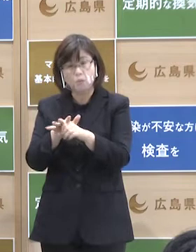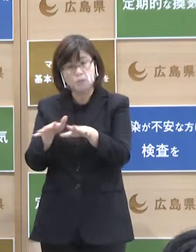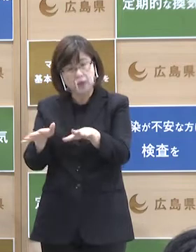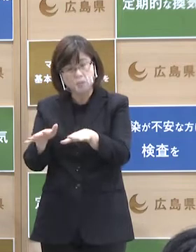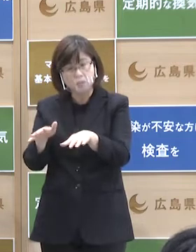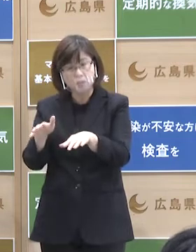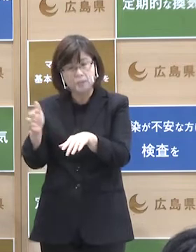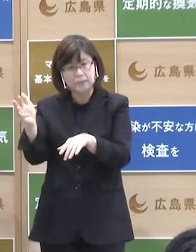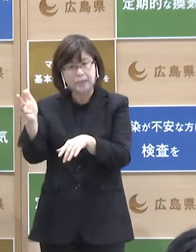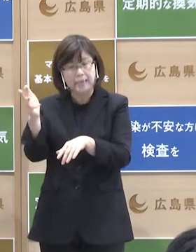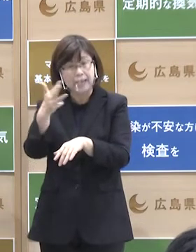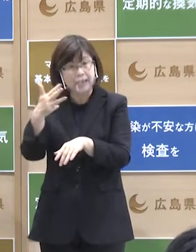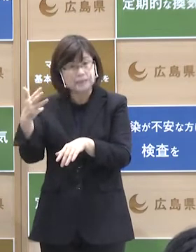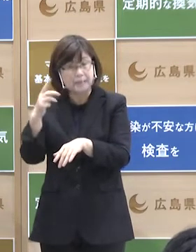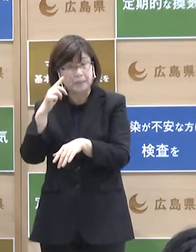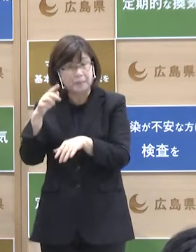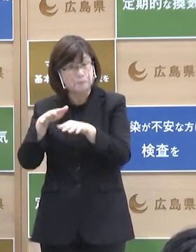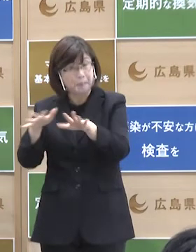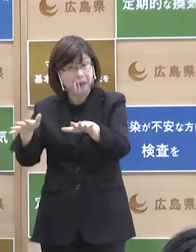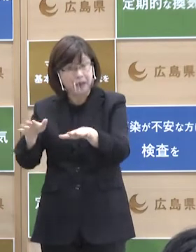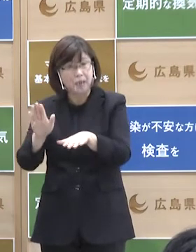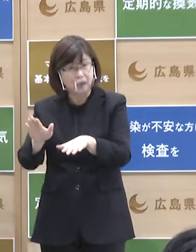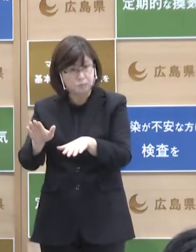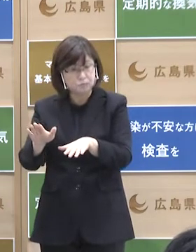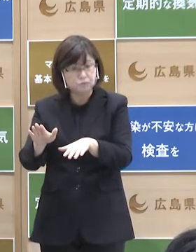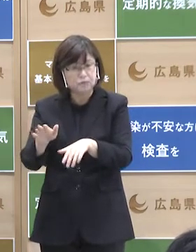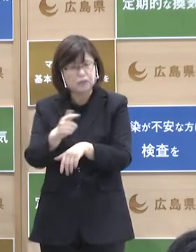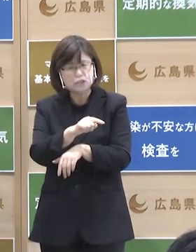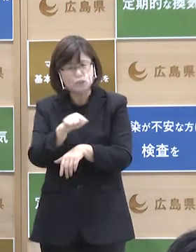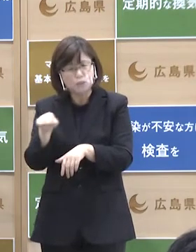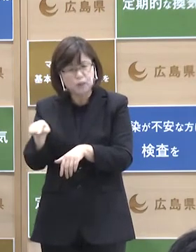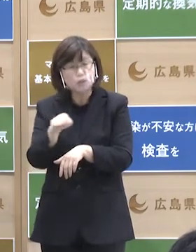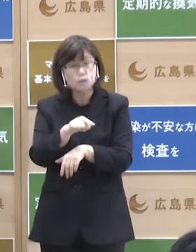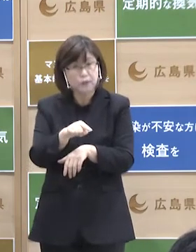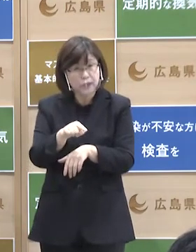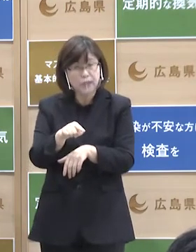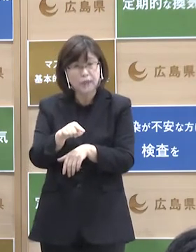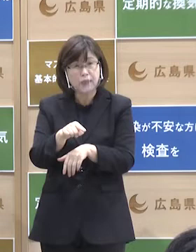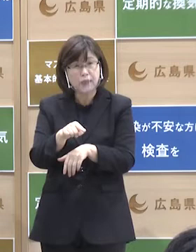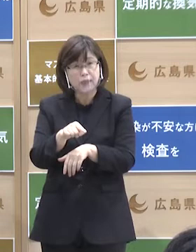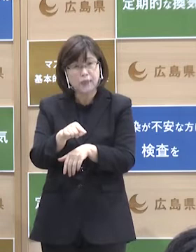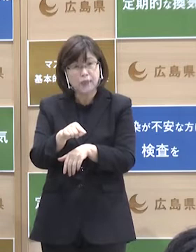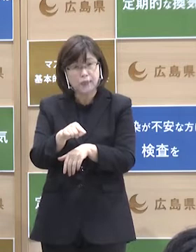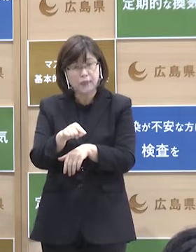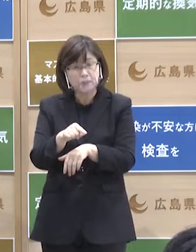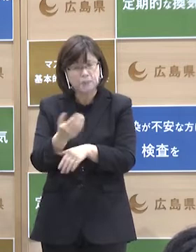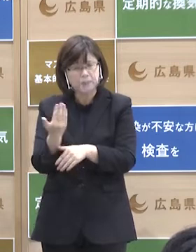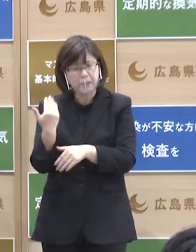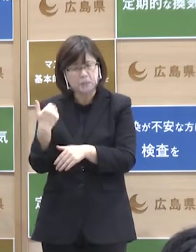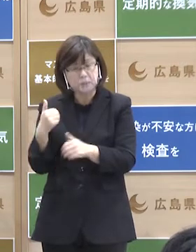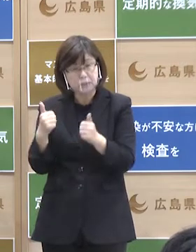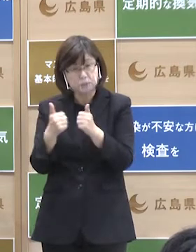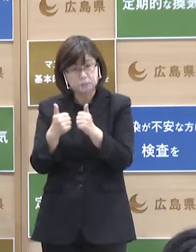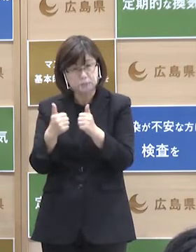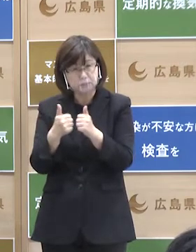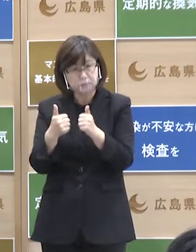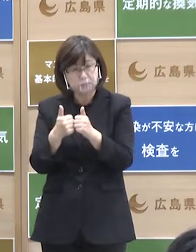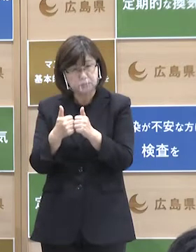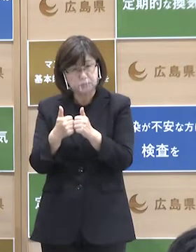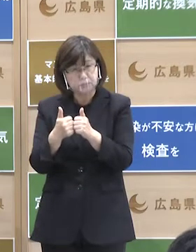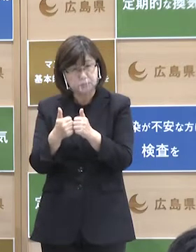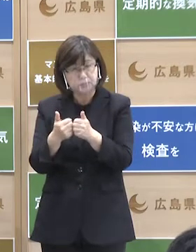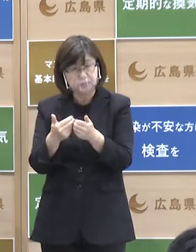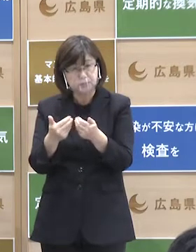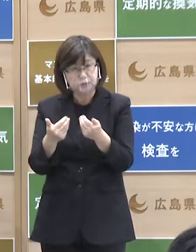ですね、全数把握自体をどうしていくのかっていう議論を始めておくべきかなと思うんですが、その辺